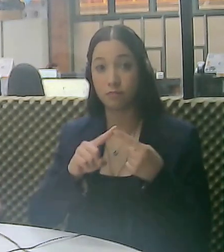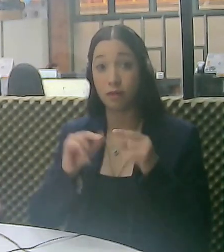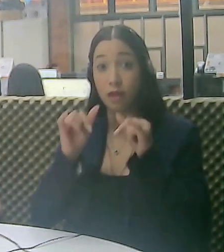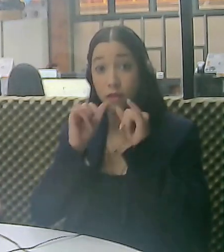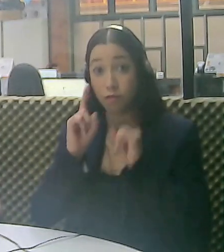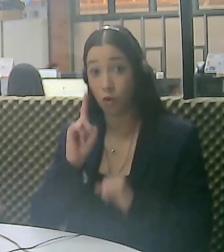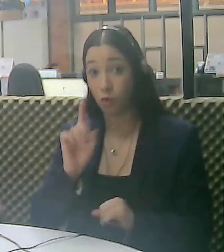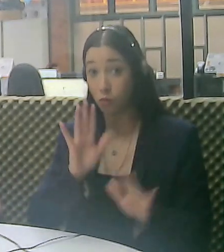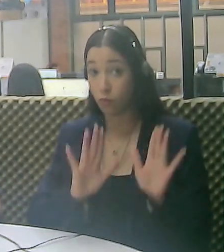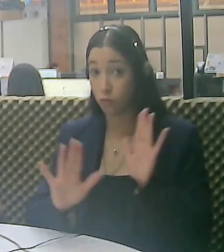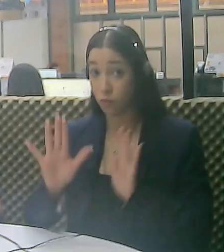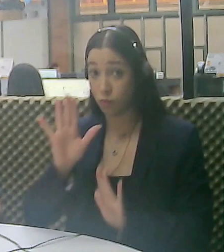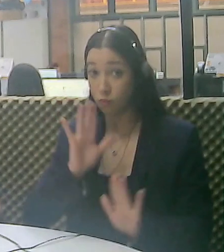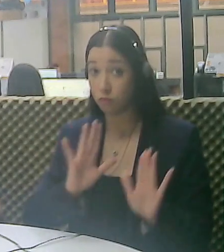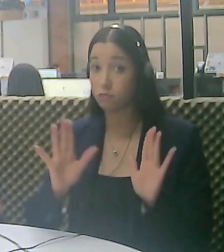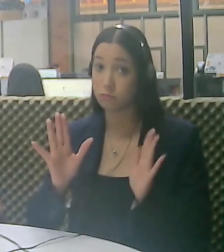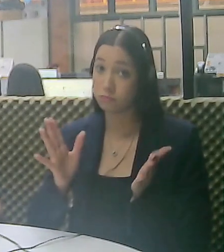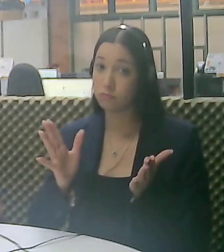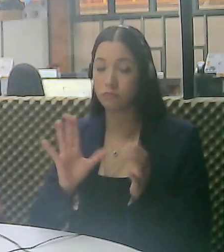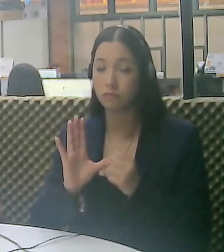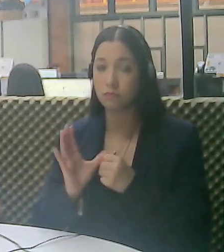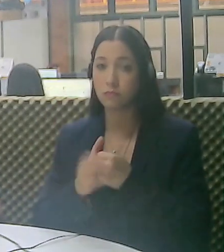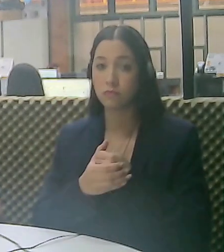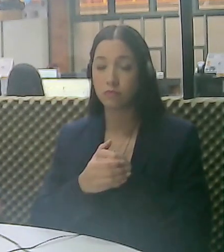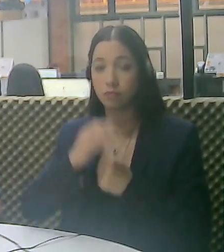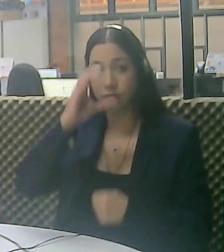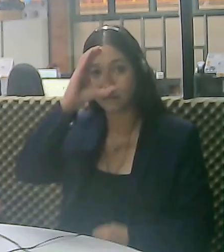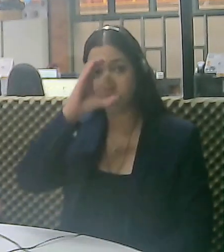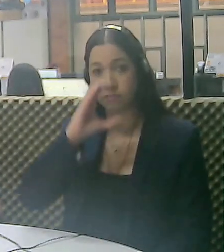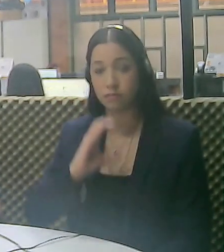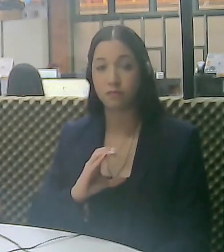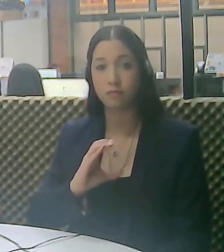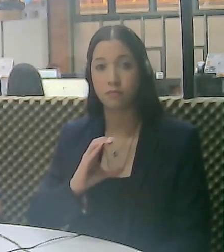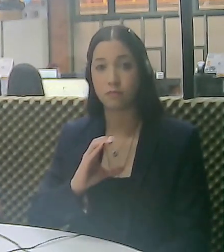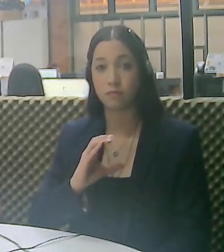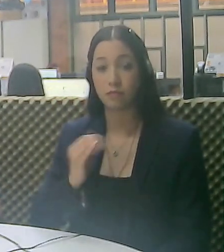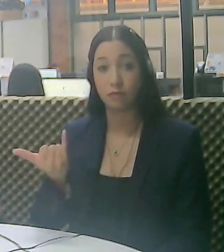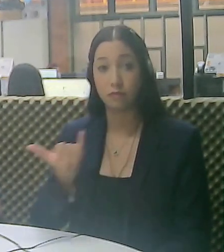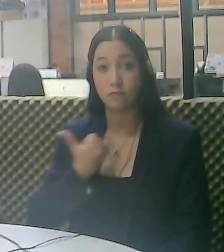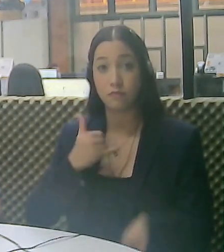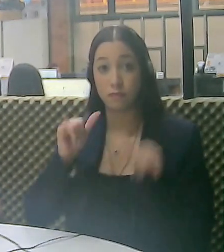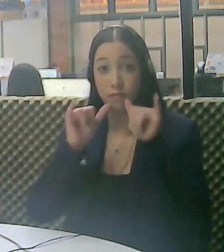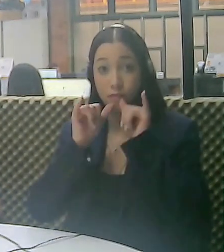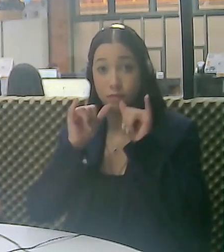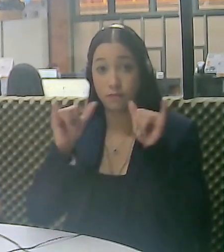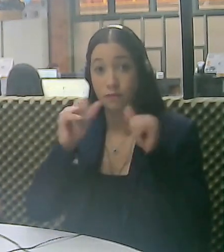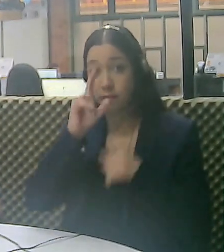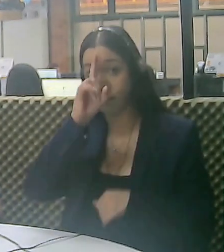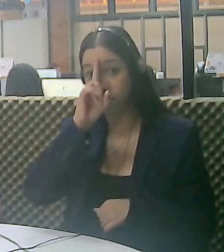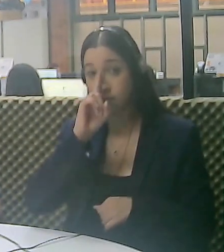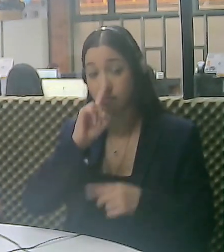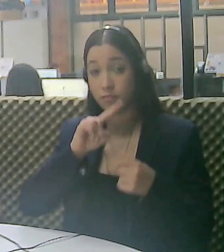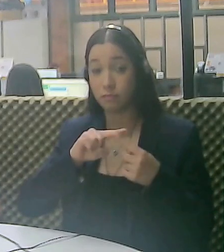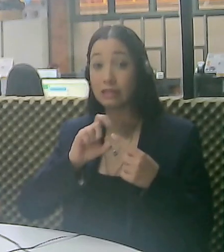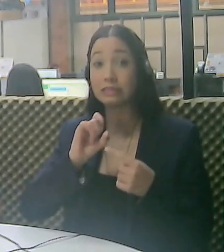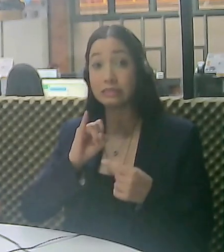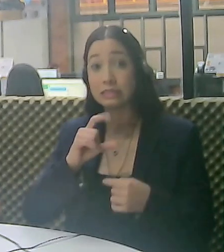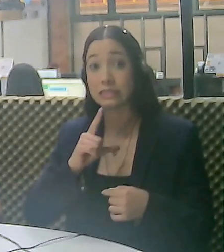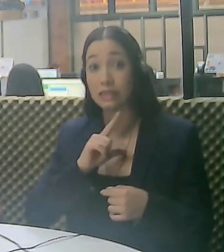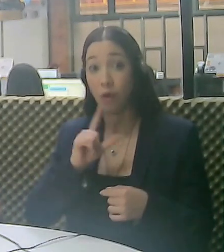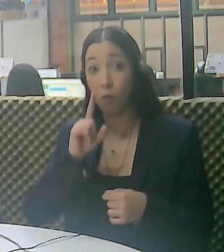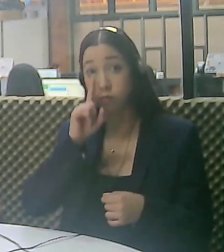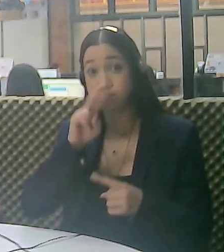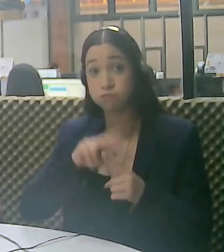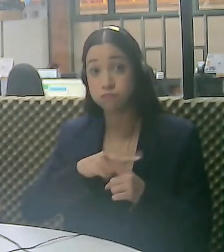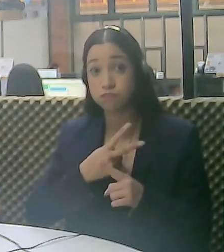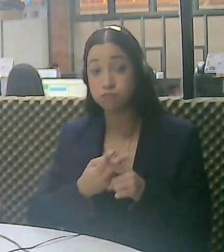alerta, quando for necessário, assim que a Defesa Civil soltar o alerta do amarelo, e depois, se soltar o alerta do